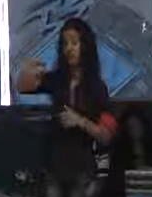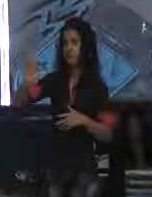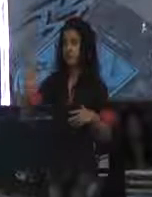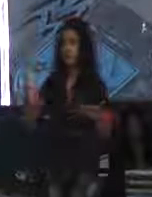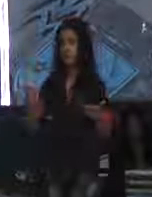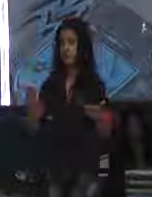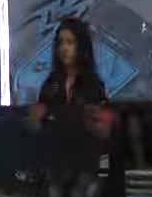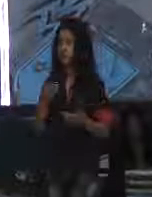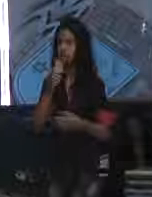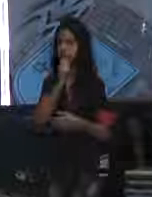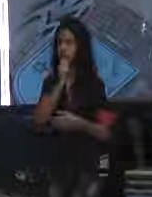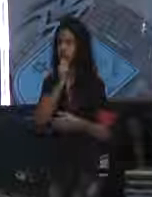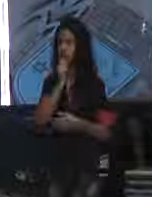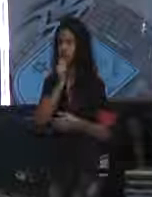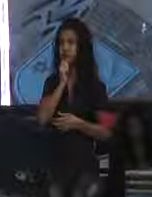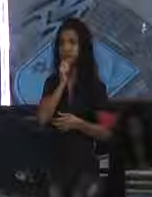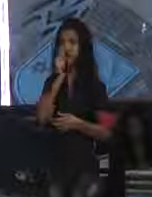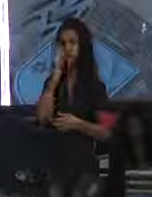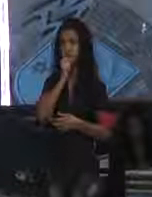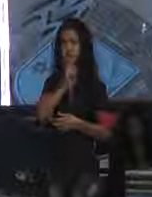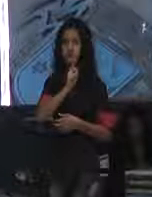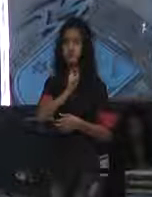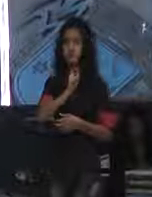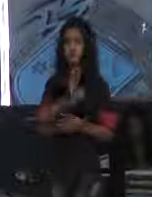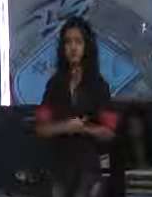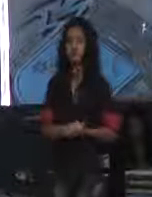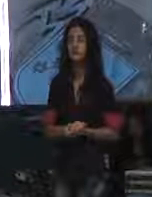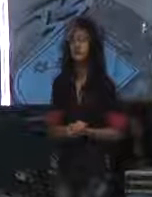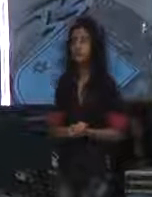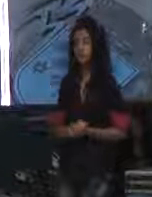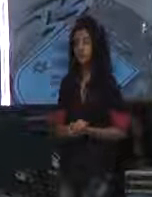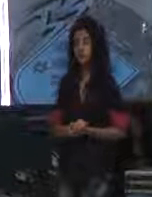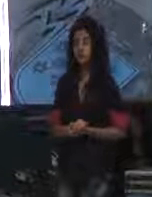fazer a cirurgia. Outra questão,